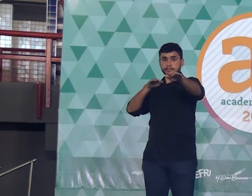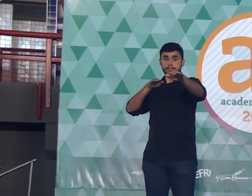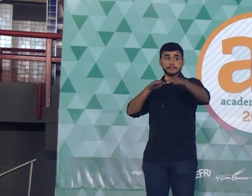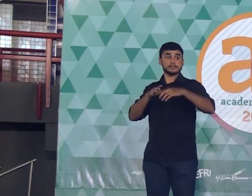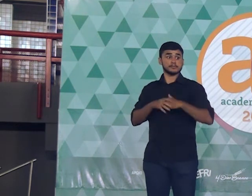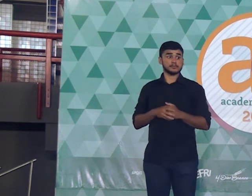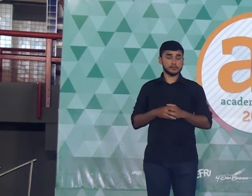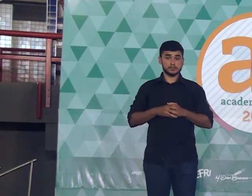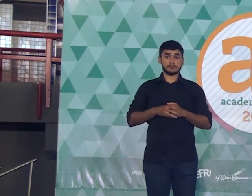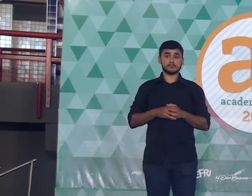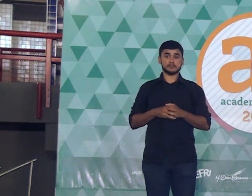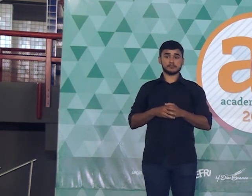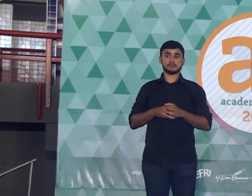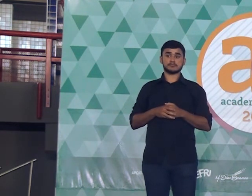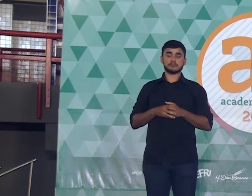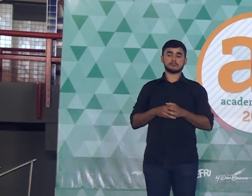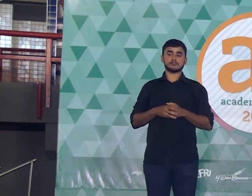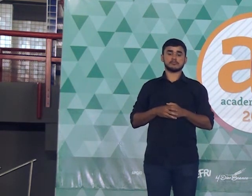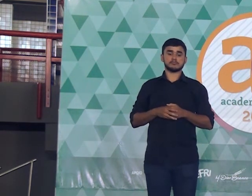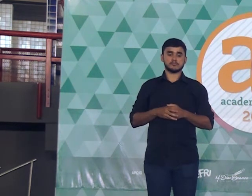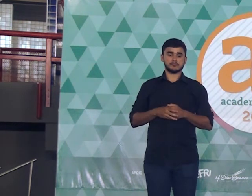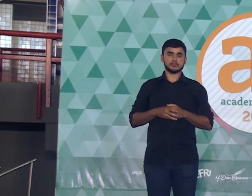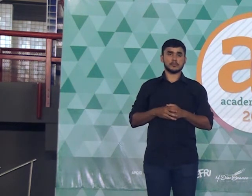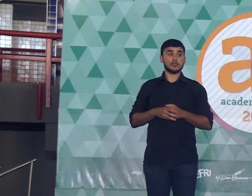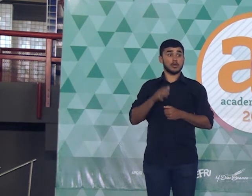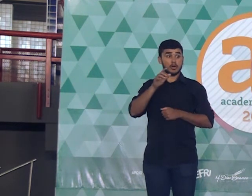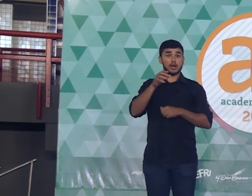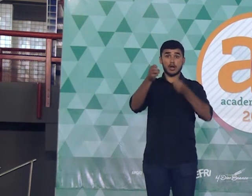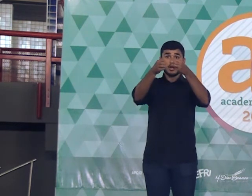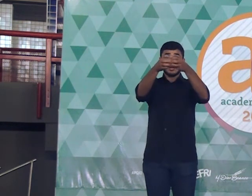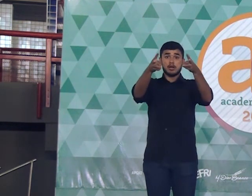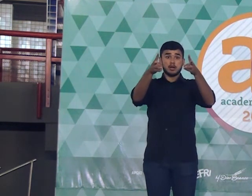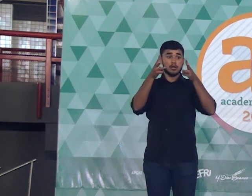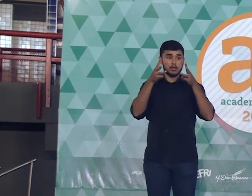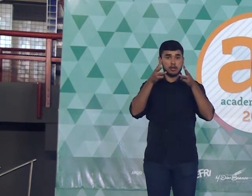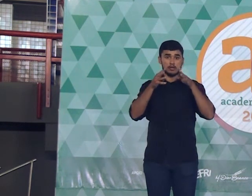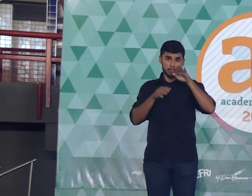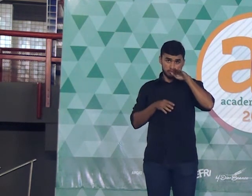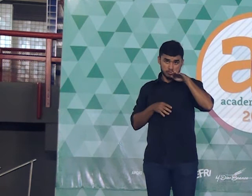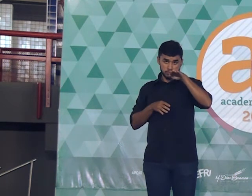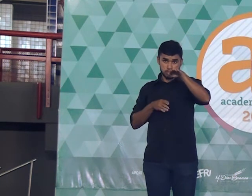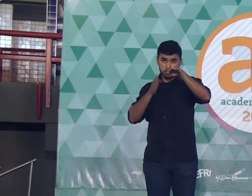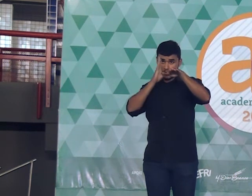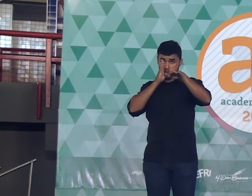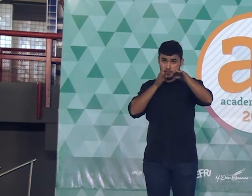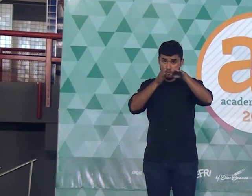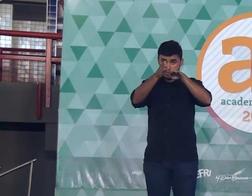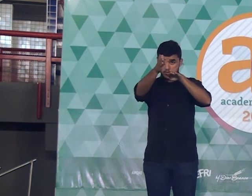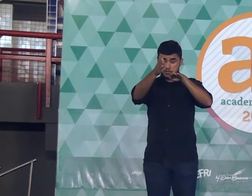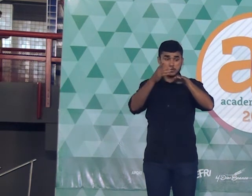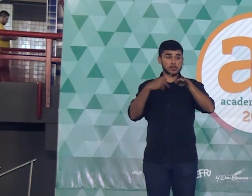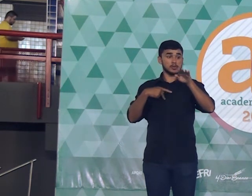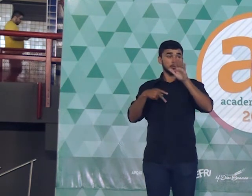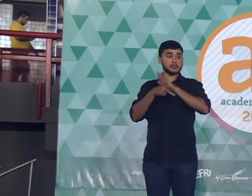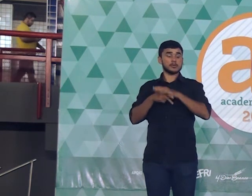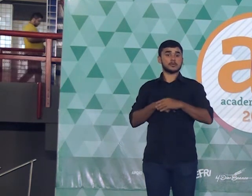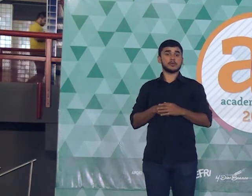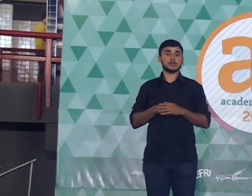Caminhão à frente, automóvel atrás. O caminhão indo no mesmo sentido que o automóvel, o caminhão indo à